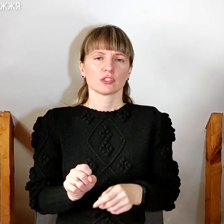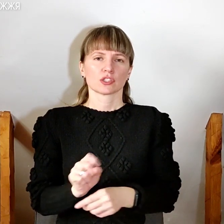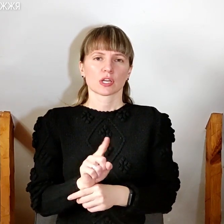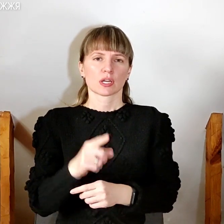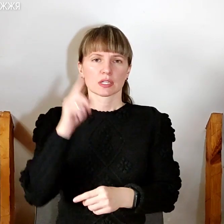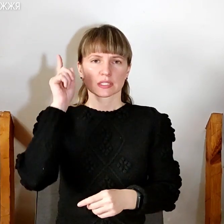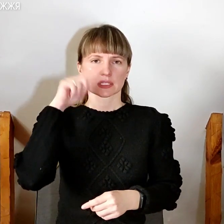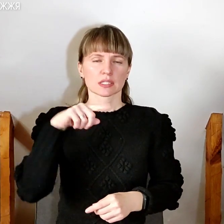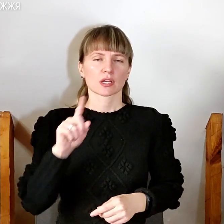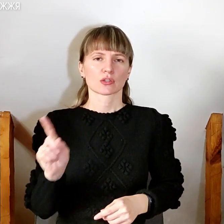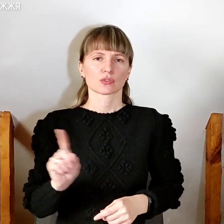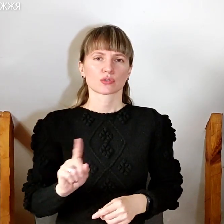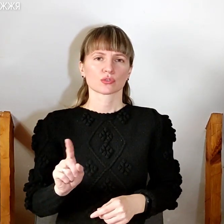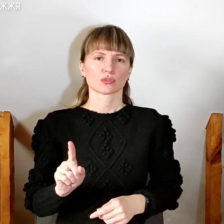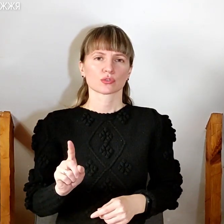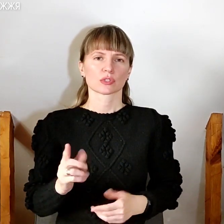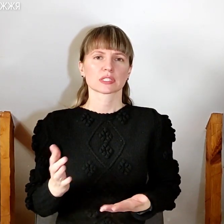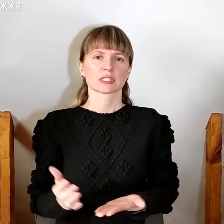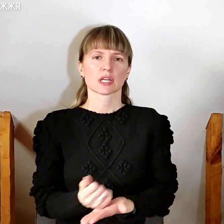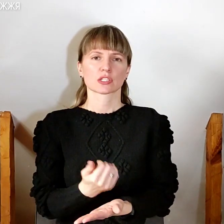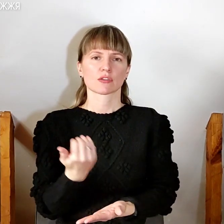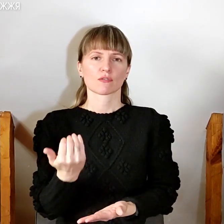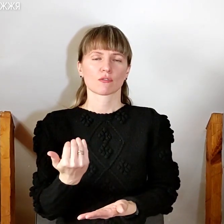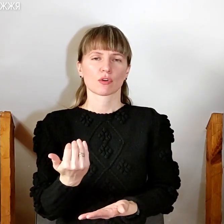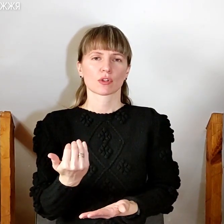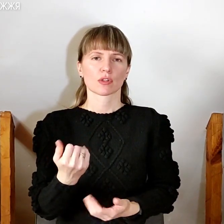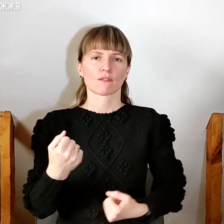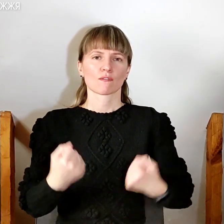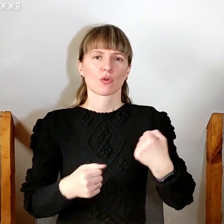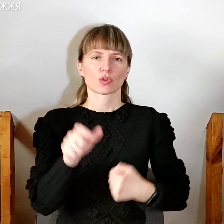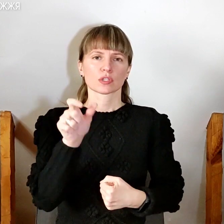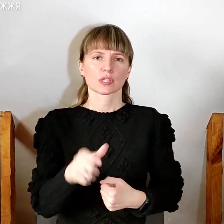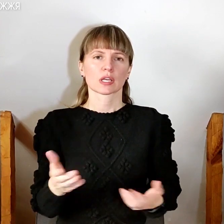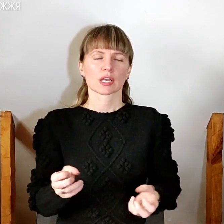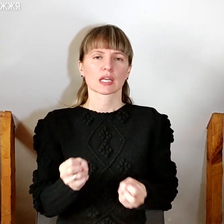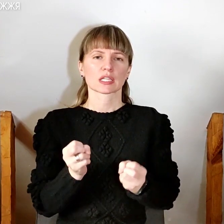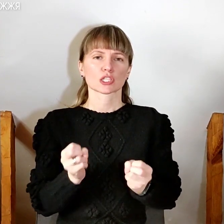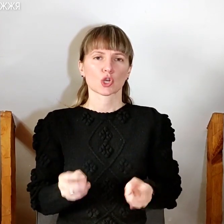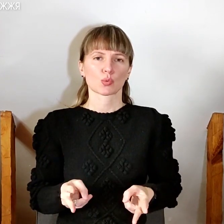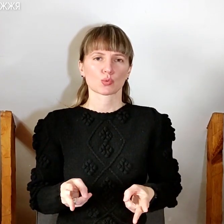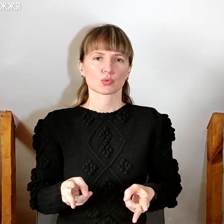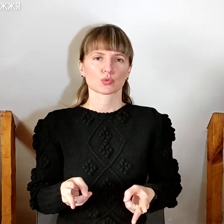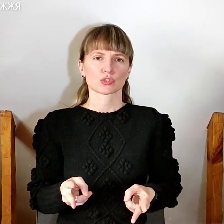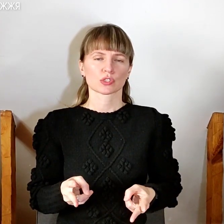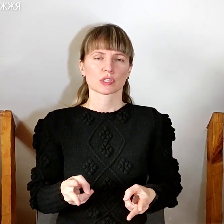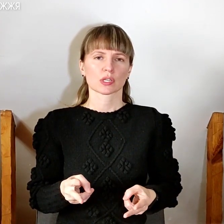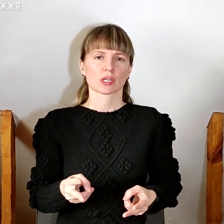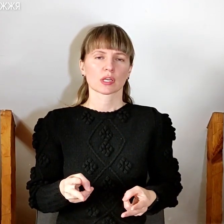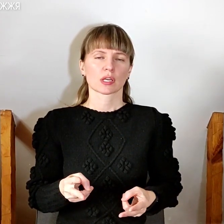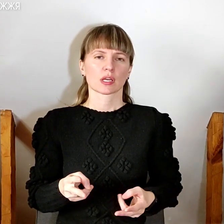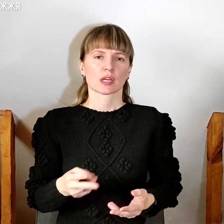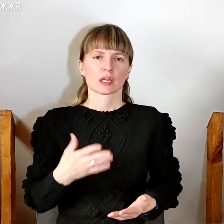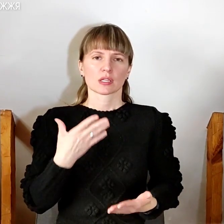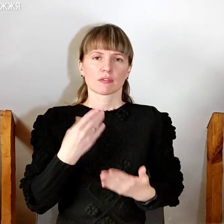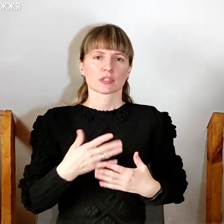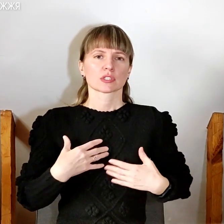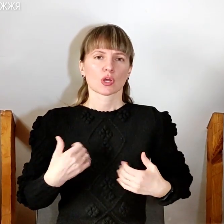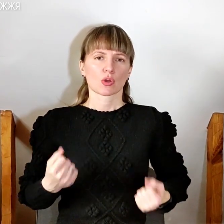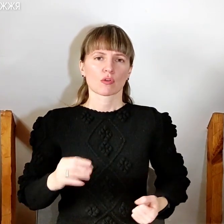що знайшли вони водія, які, ризикуючи певним чином, так ризикуючи здоров'ям, своїм життям